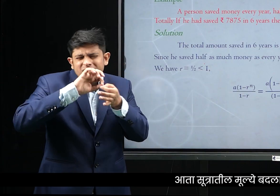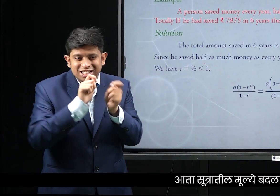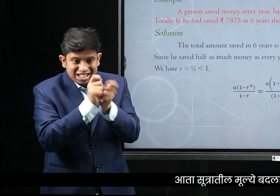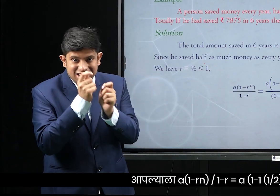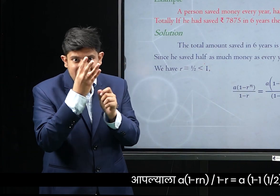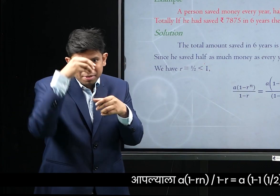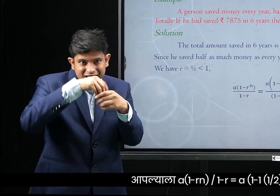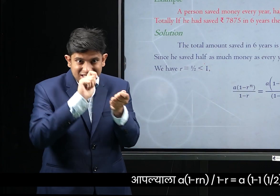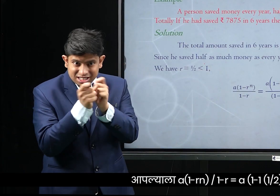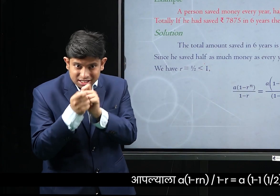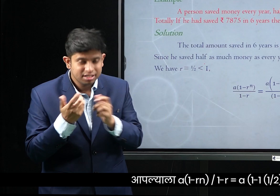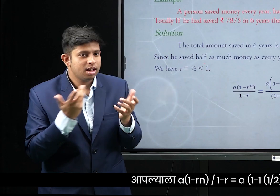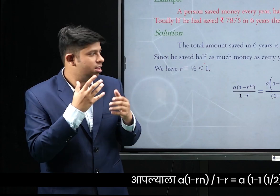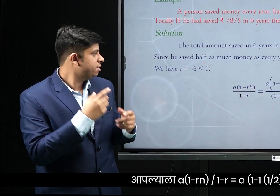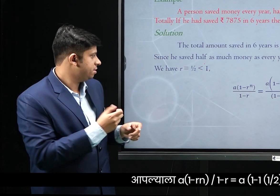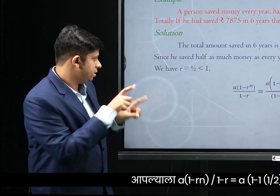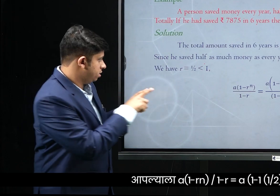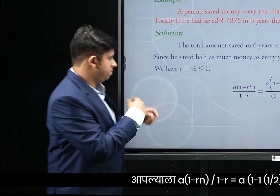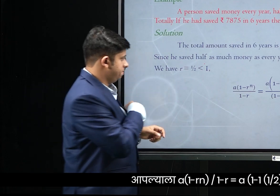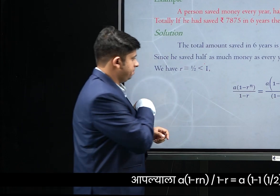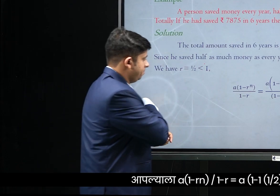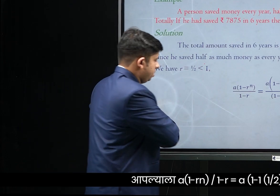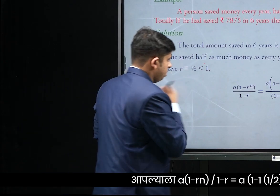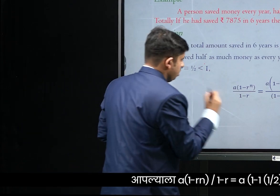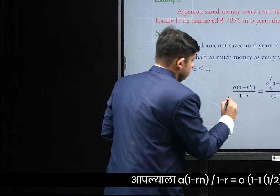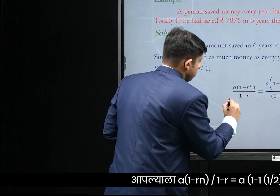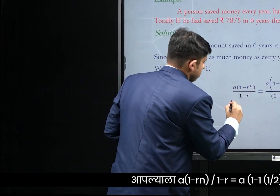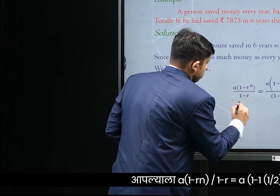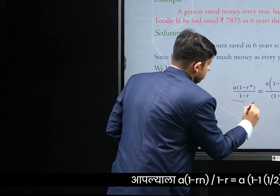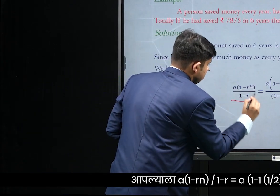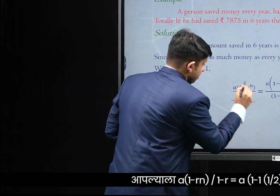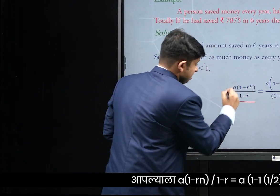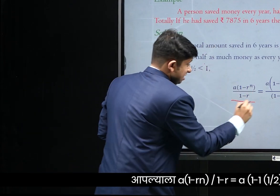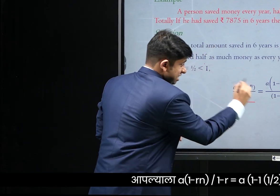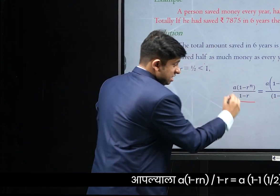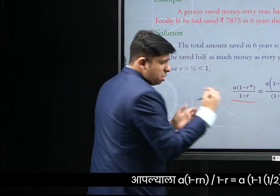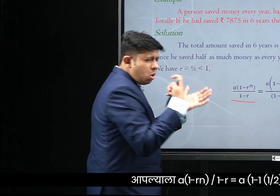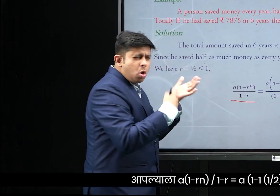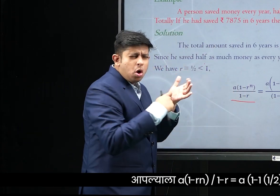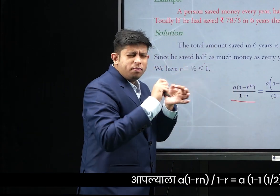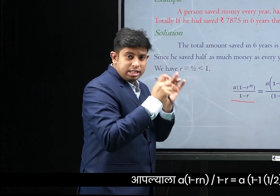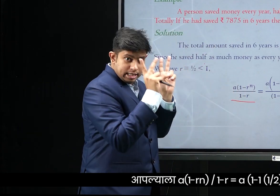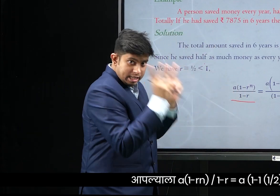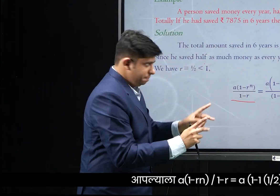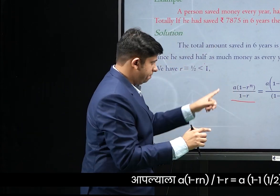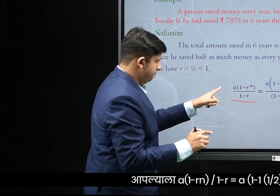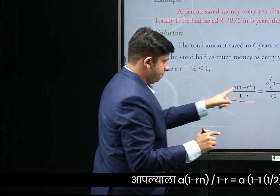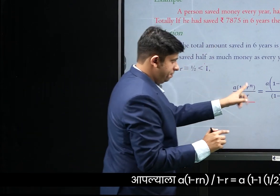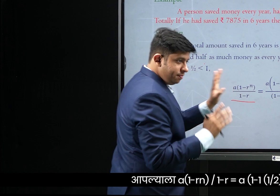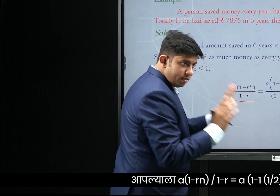बदला. आपल्याला 1 Rn1 r equals a 1 to 1 half 6 1 half